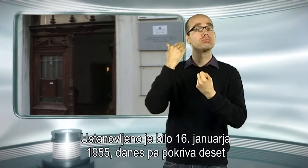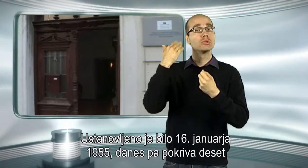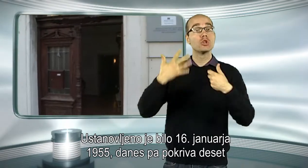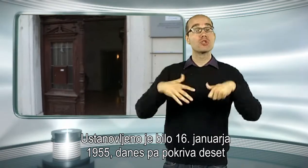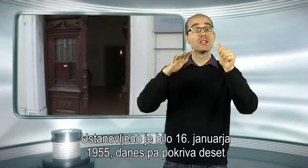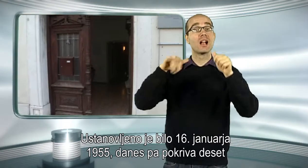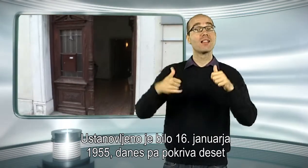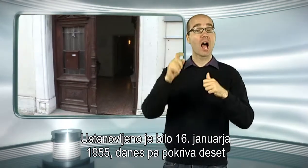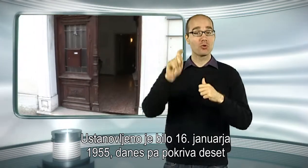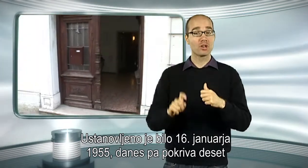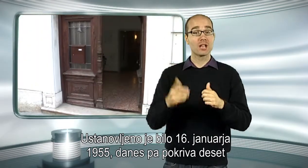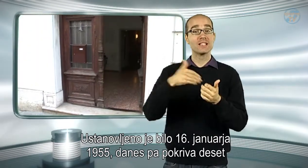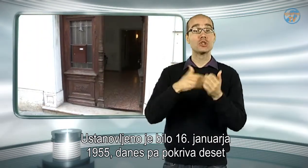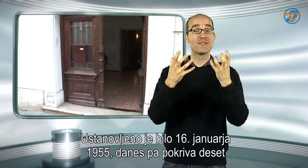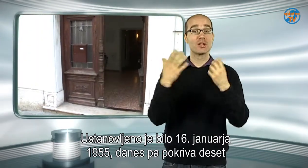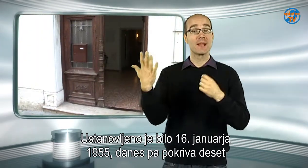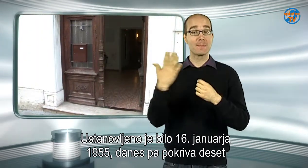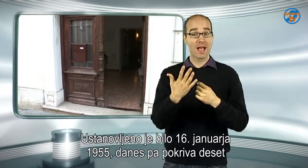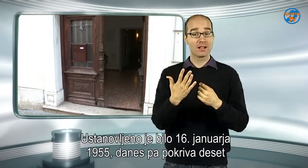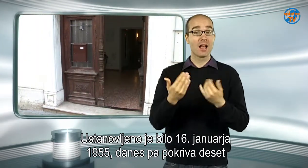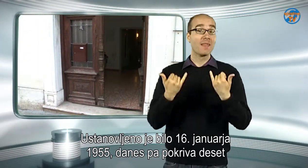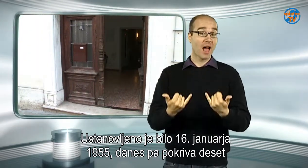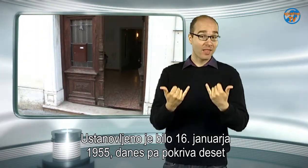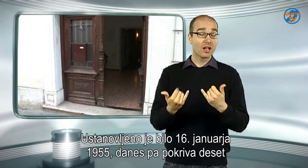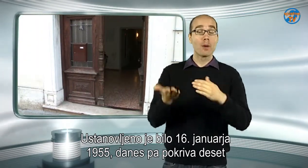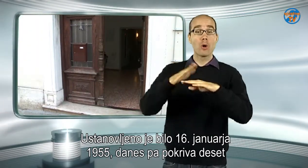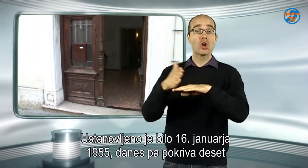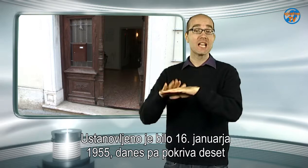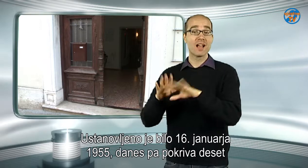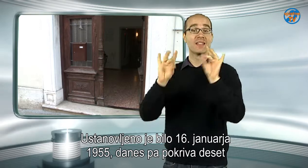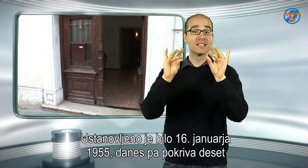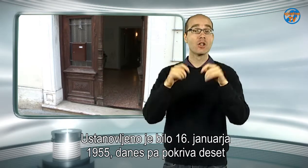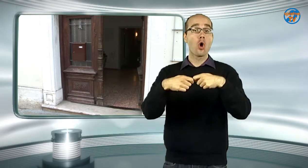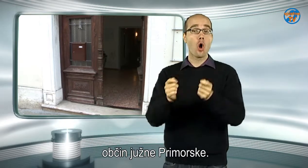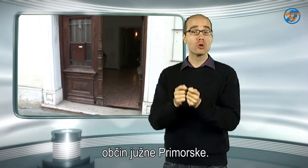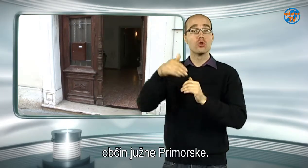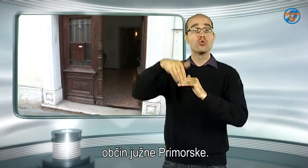januarja 1955, danes pa pokriva 10 občin južne Primorske.